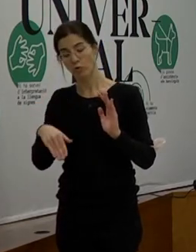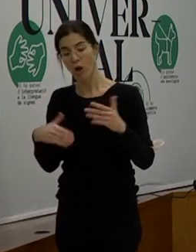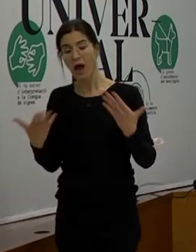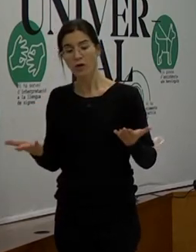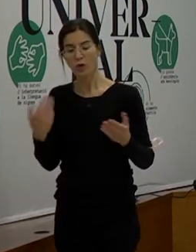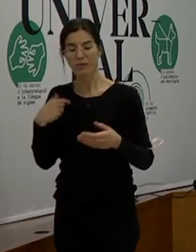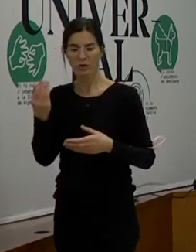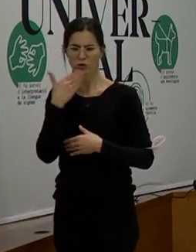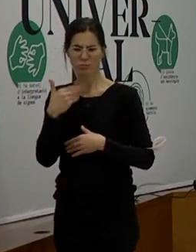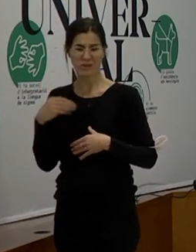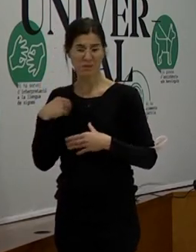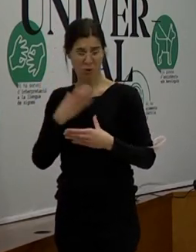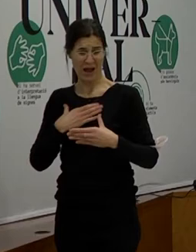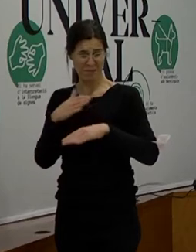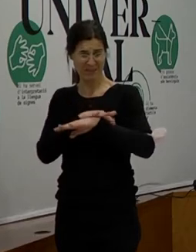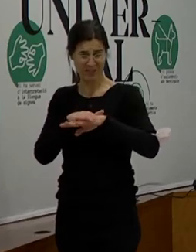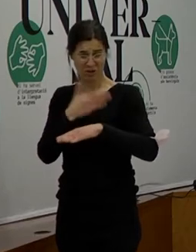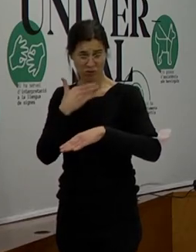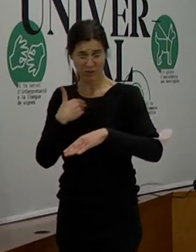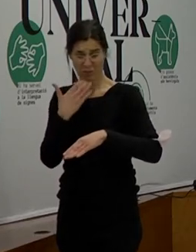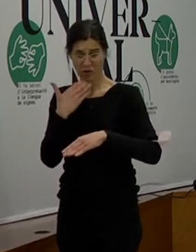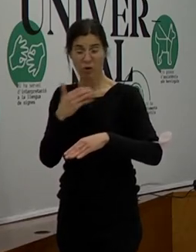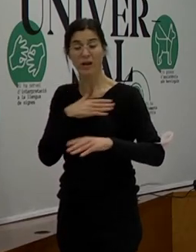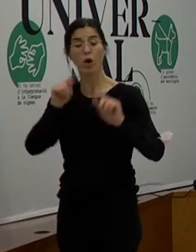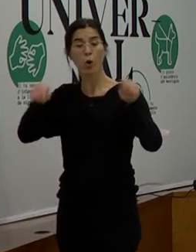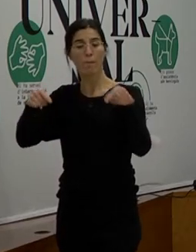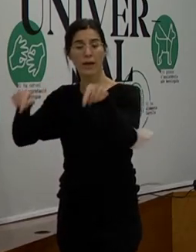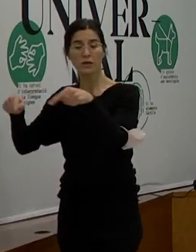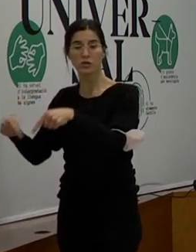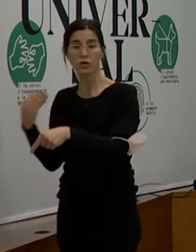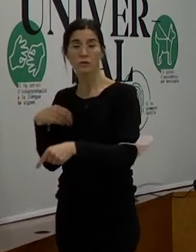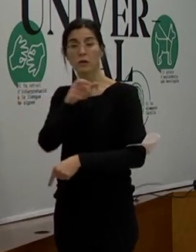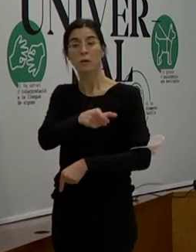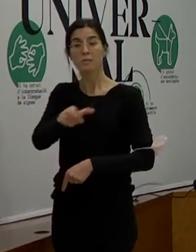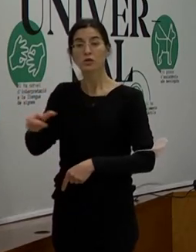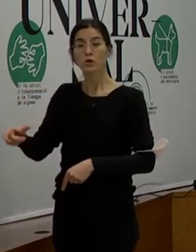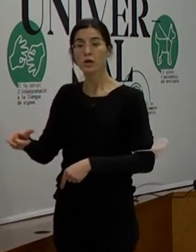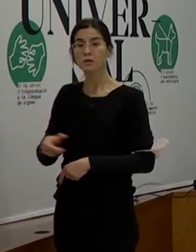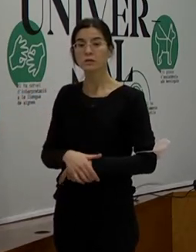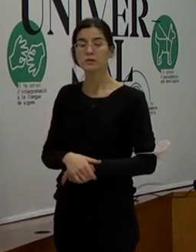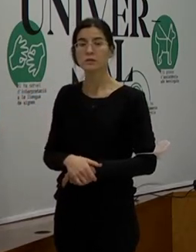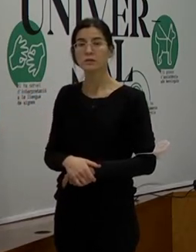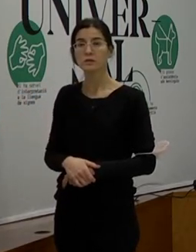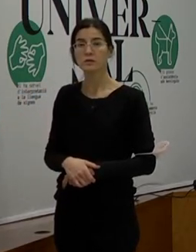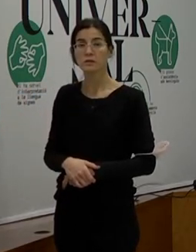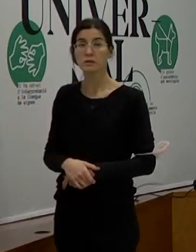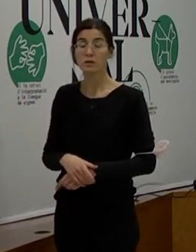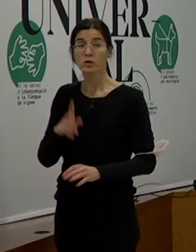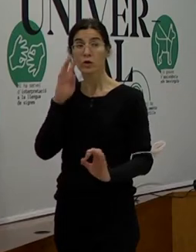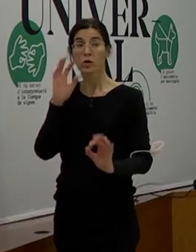demanant des de les administracions, per exemple, que volen fer convenis amb persones amb